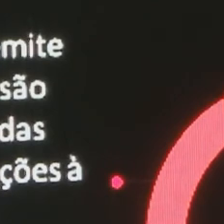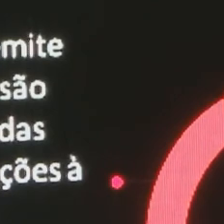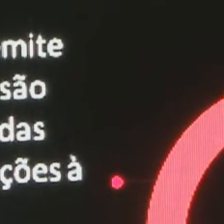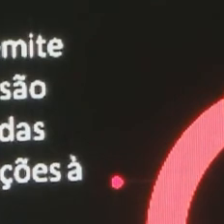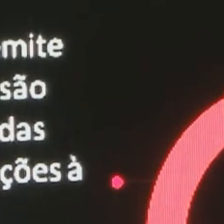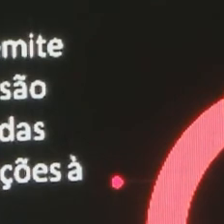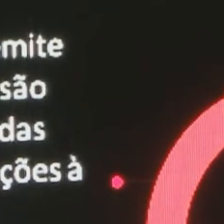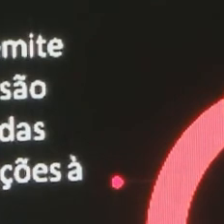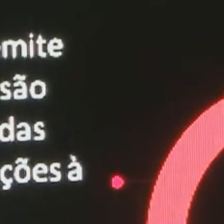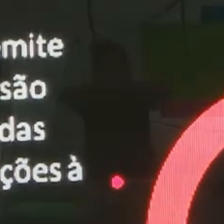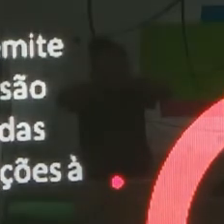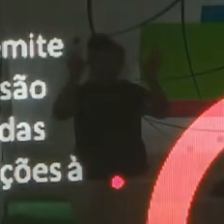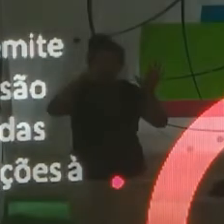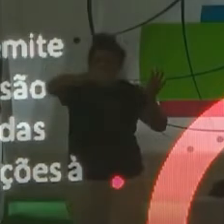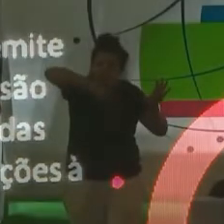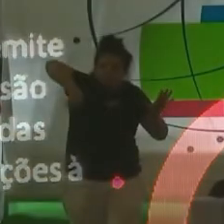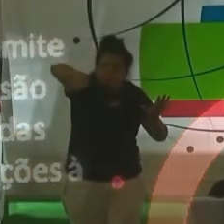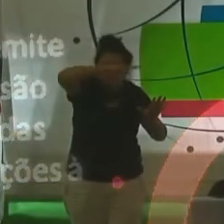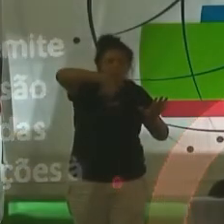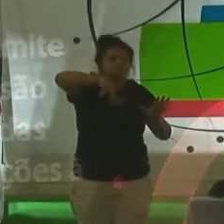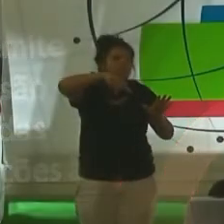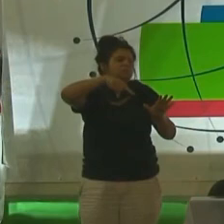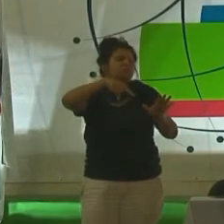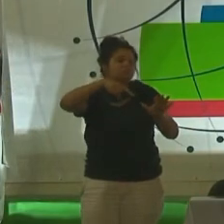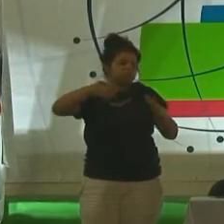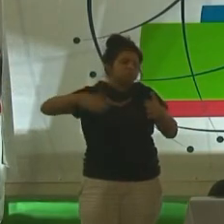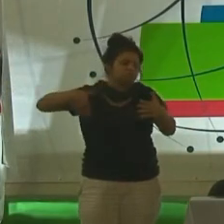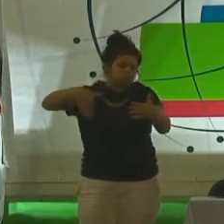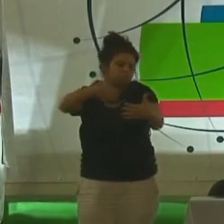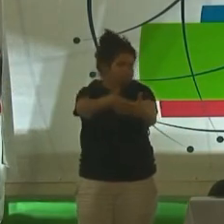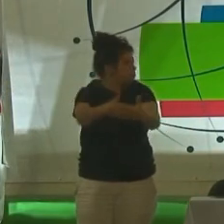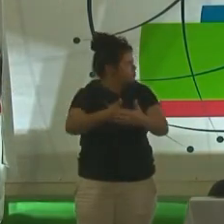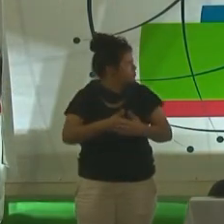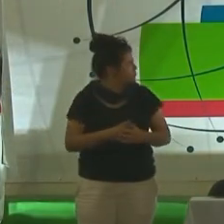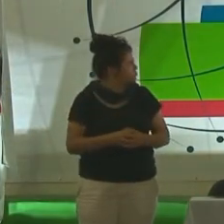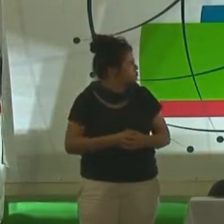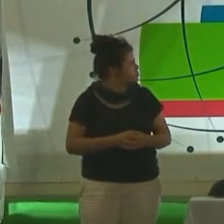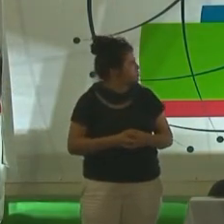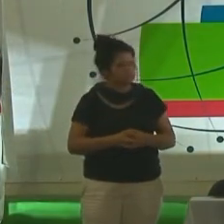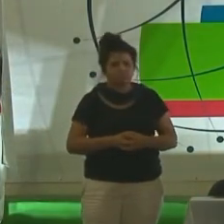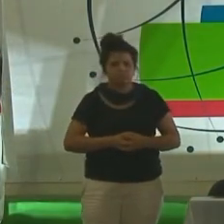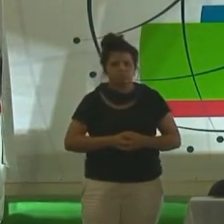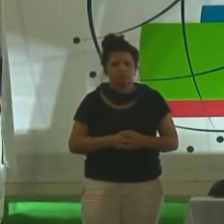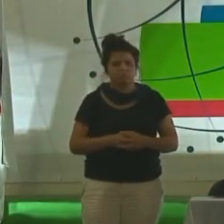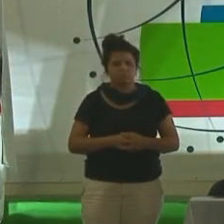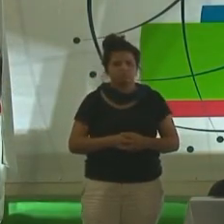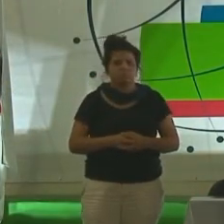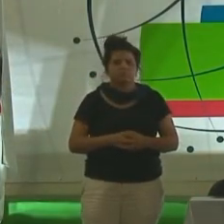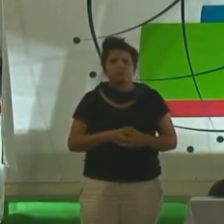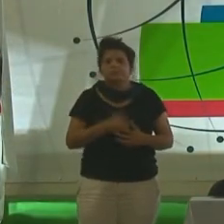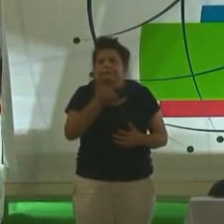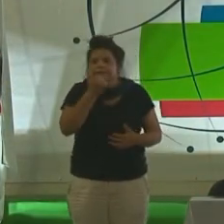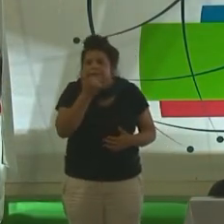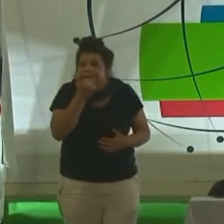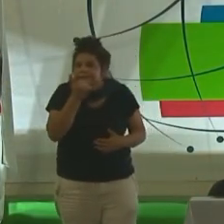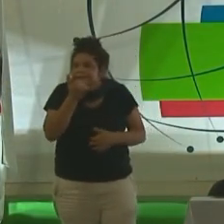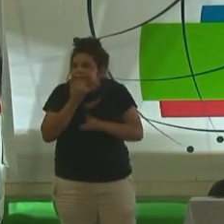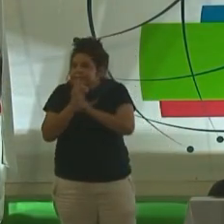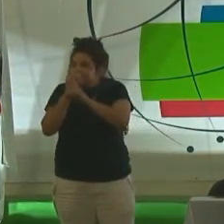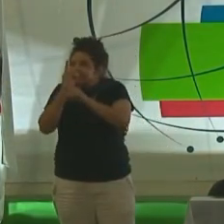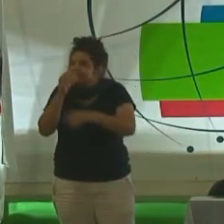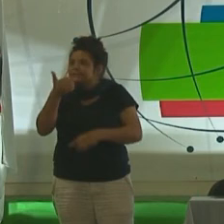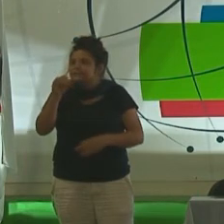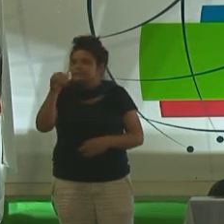é claro, né, culminar num processo exitoso. Pode passar. Gente, eu descobri que eu tenho só 10 minutos, vocês estão vendo que eu falo mais do